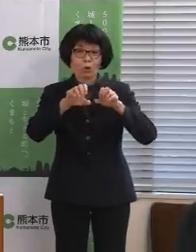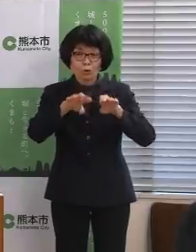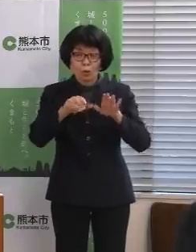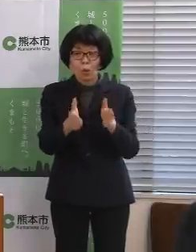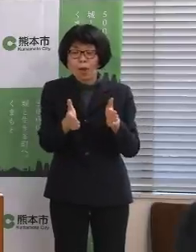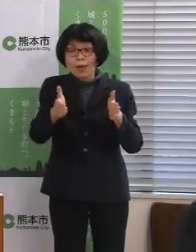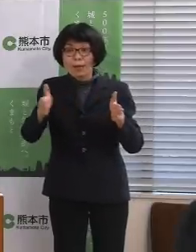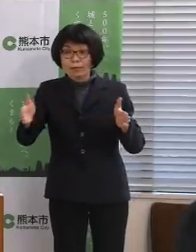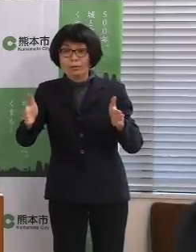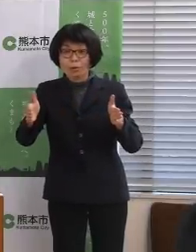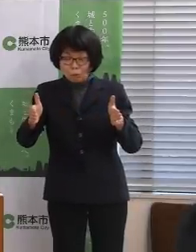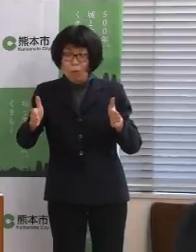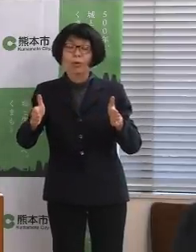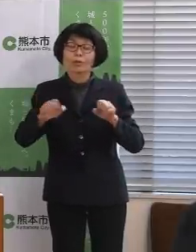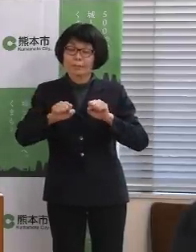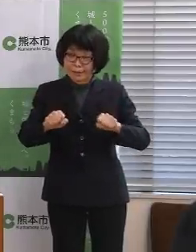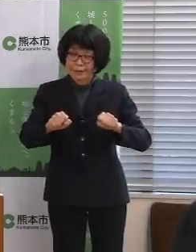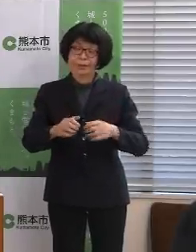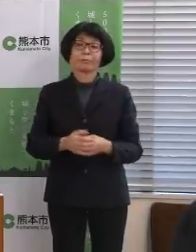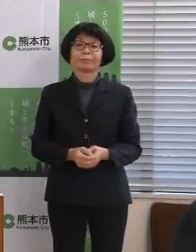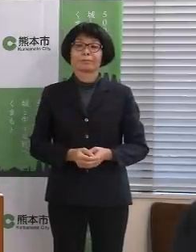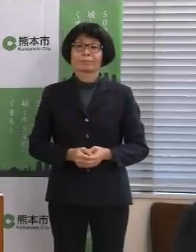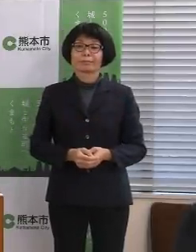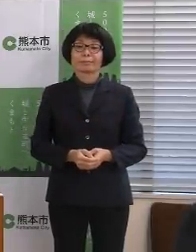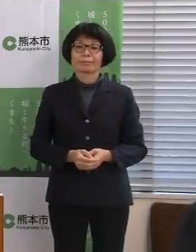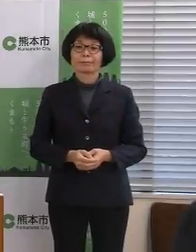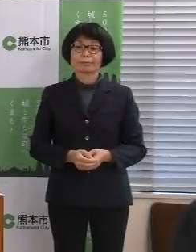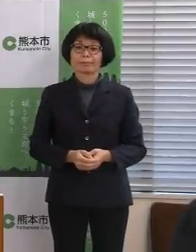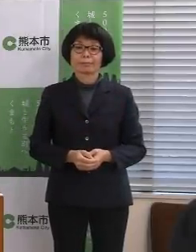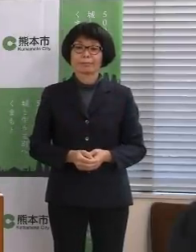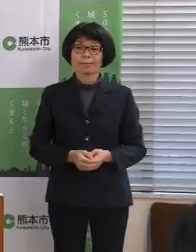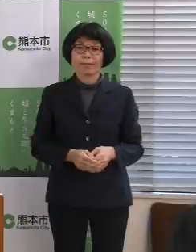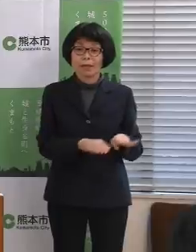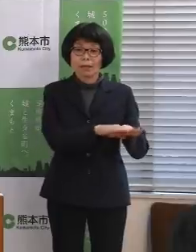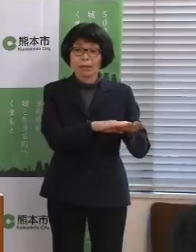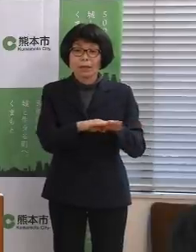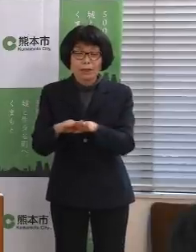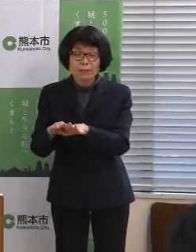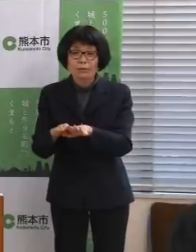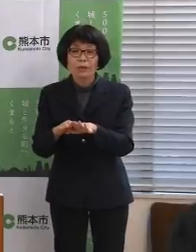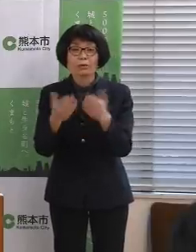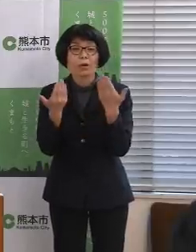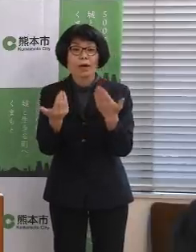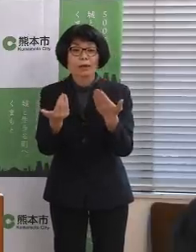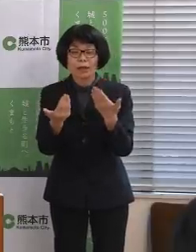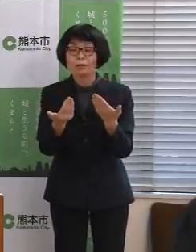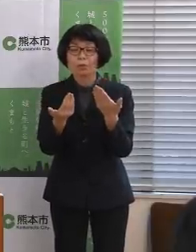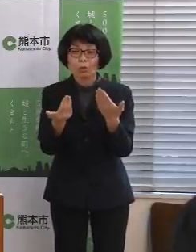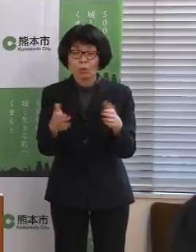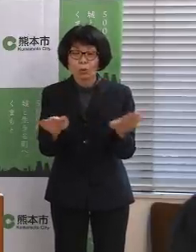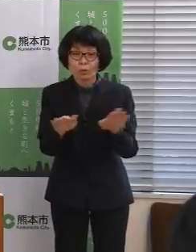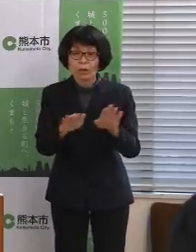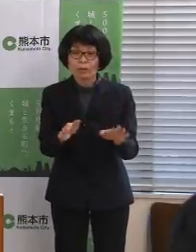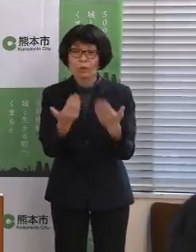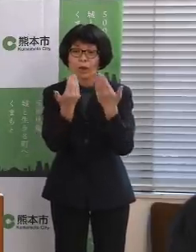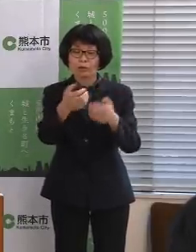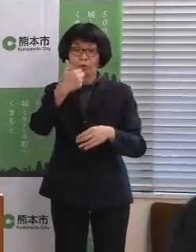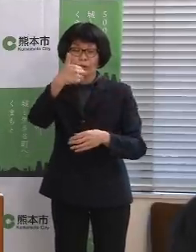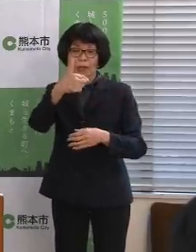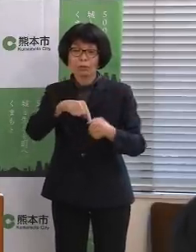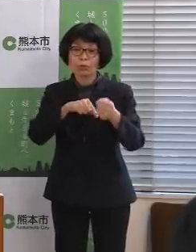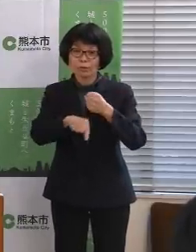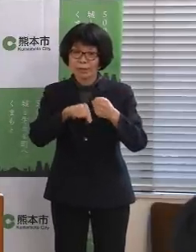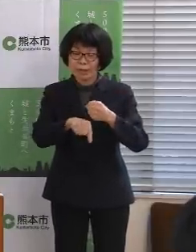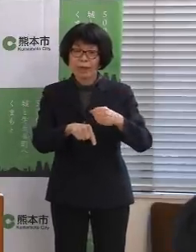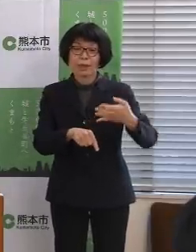報告をいたします。本市では臨時休業期間中の子どもたち向けの学習支援として4月